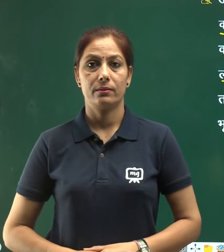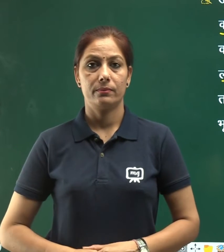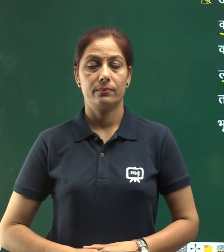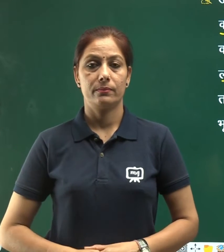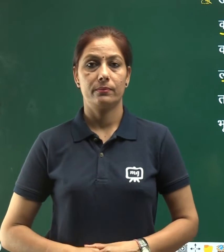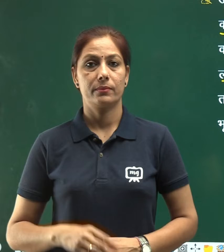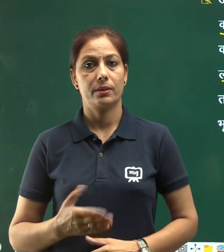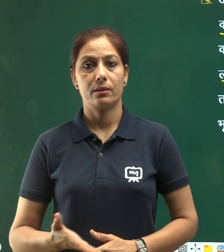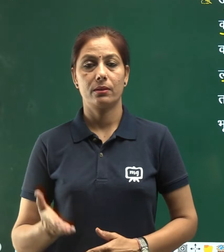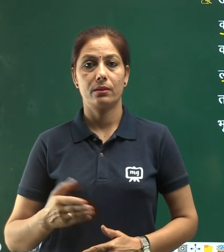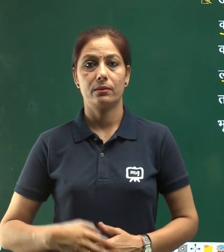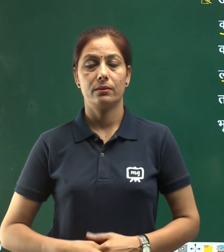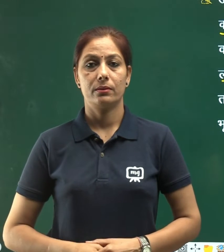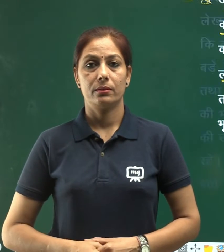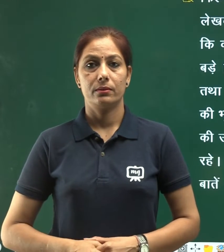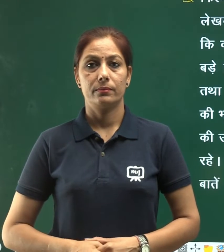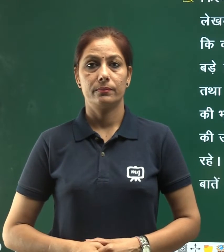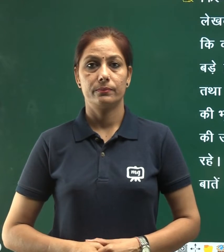किया गया।